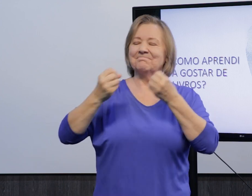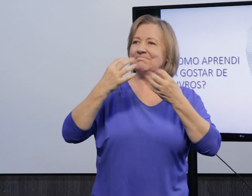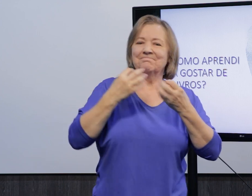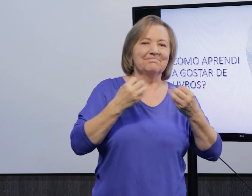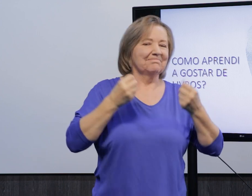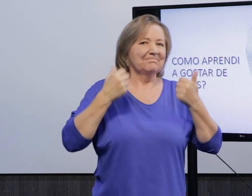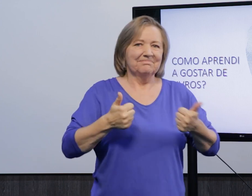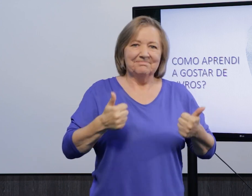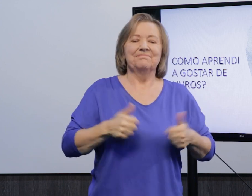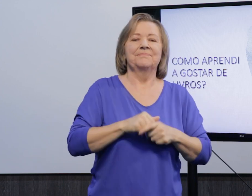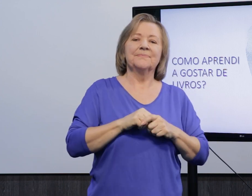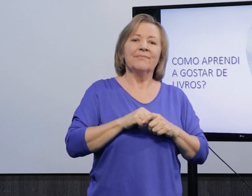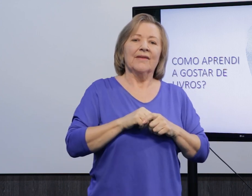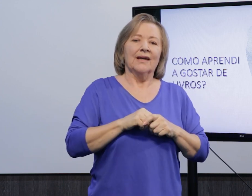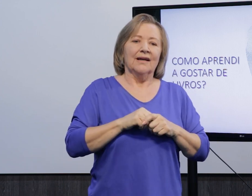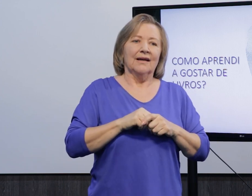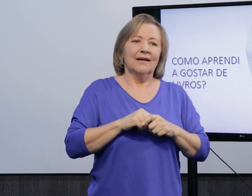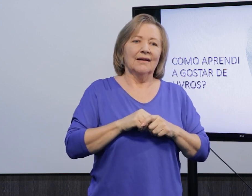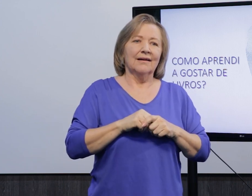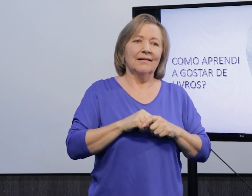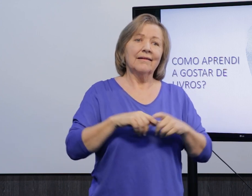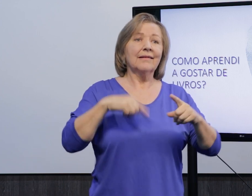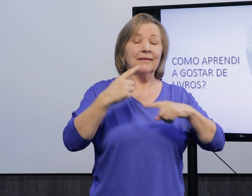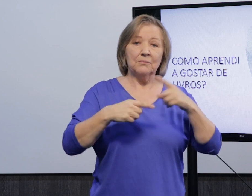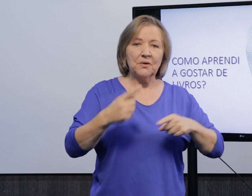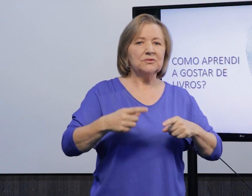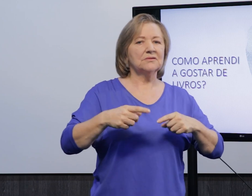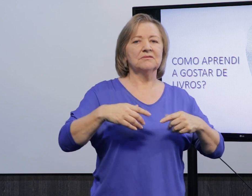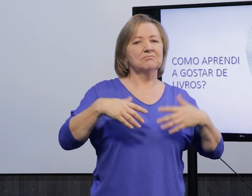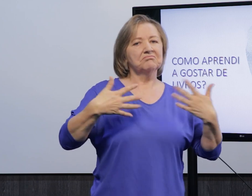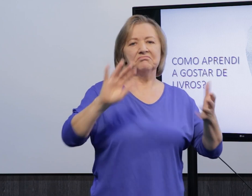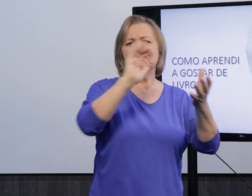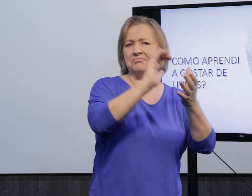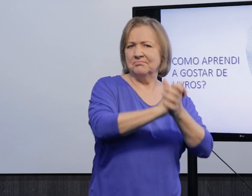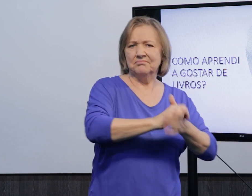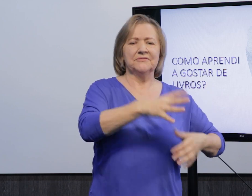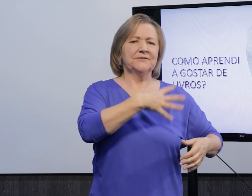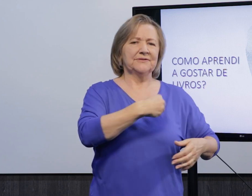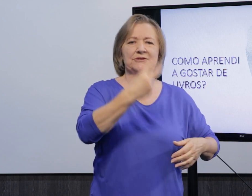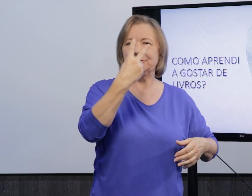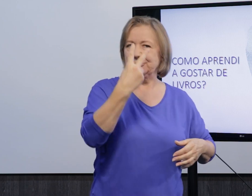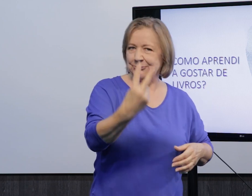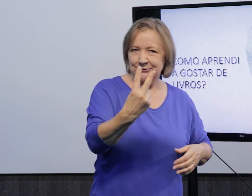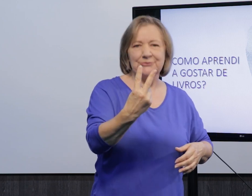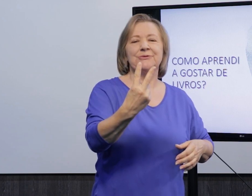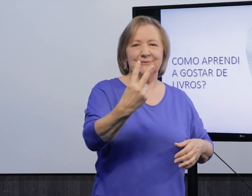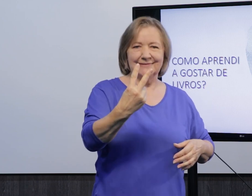poder conversar e ter contato com os surdos depois me casei tive duas filhas né duas